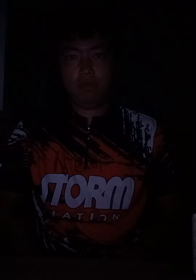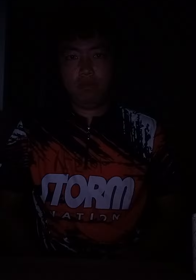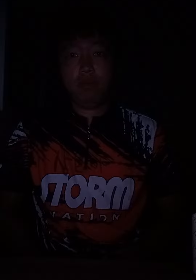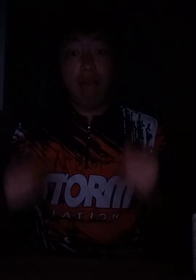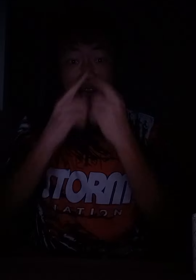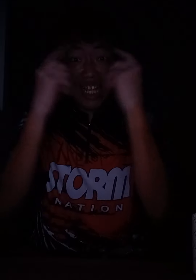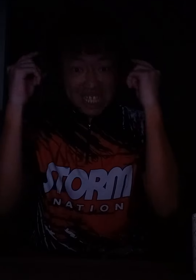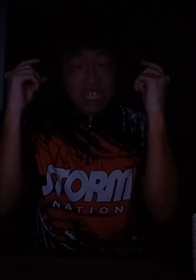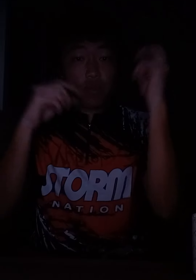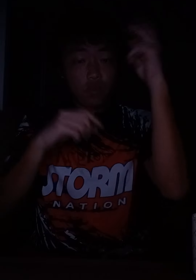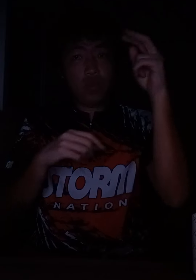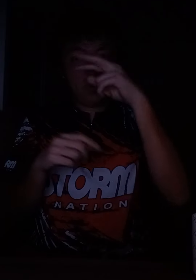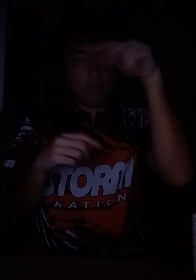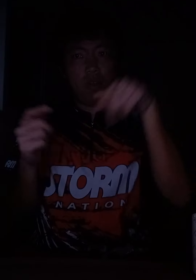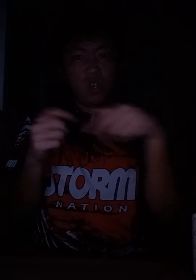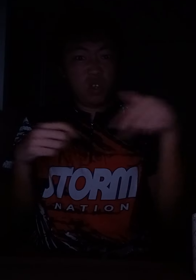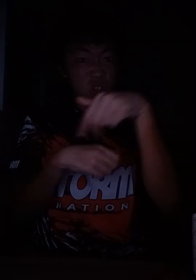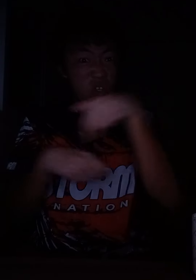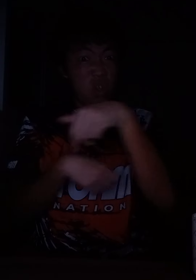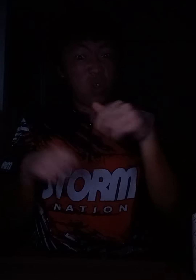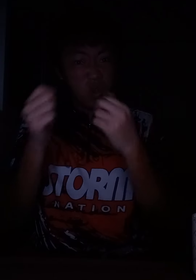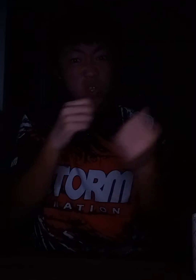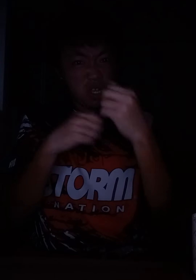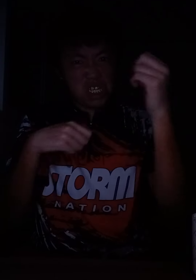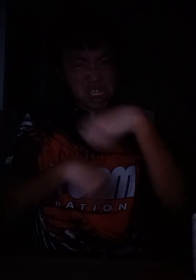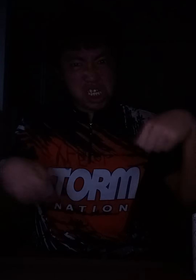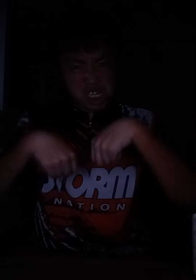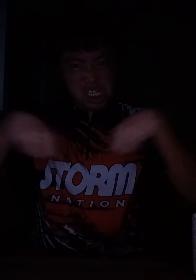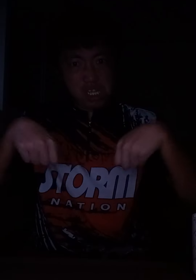마스크를 쓰지 않은 남성이 버스 기사와 승객과 실랑이를 벌입니다.